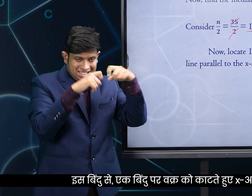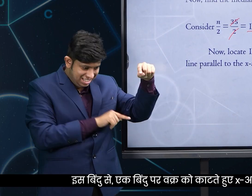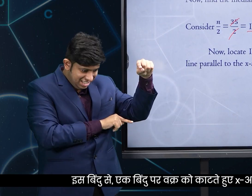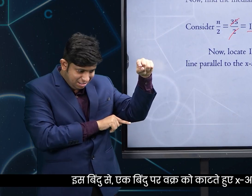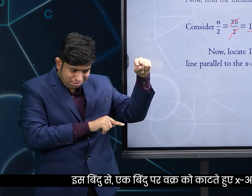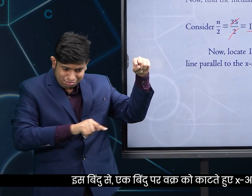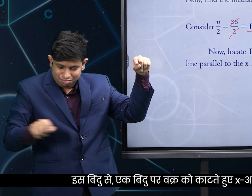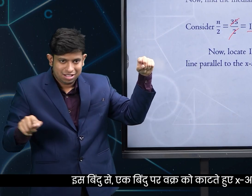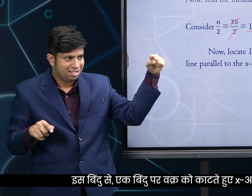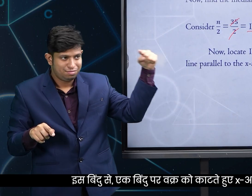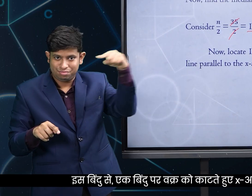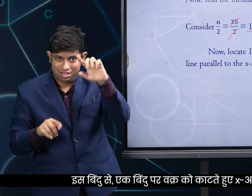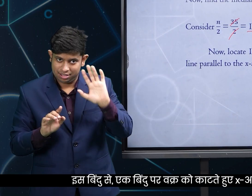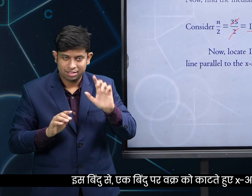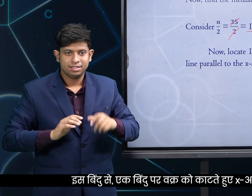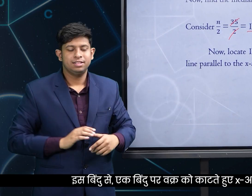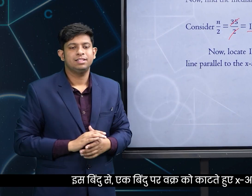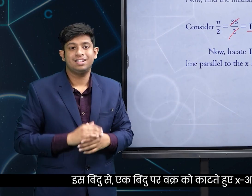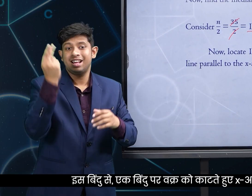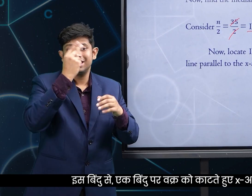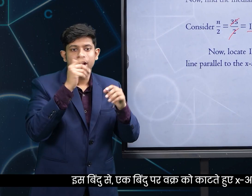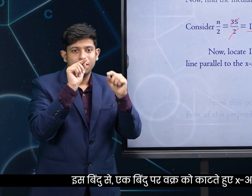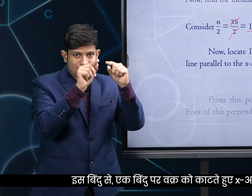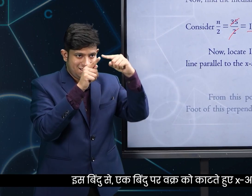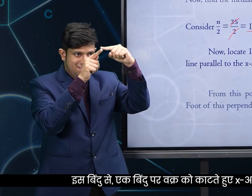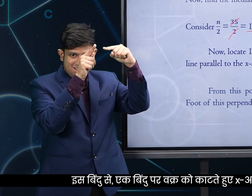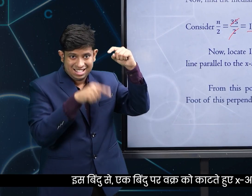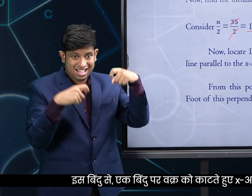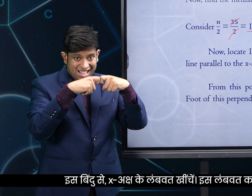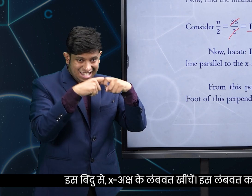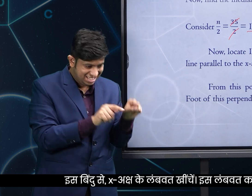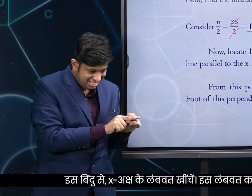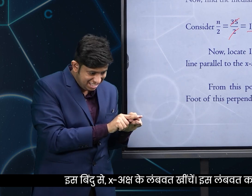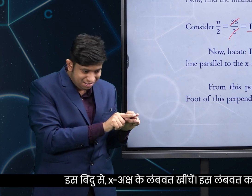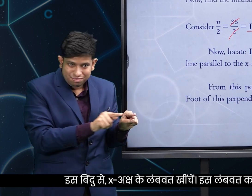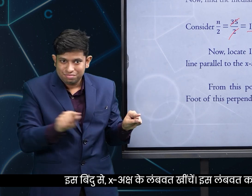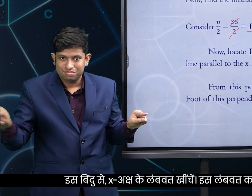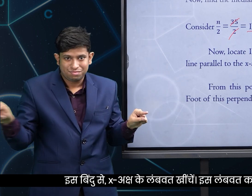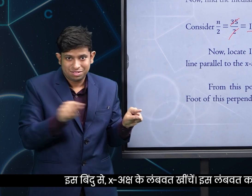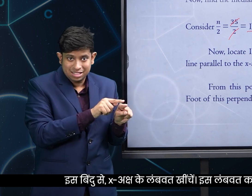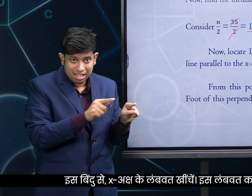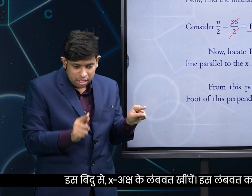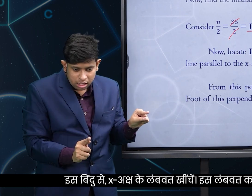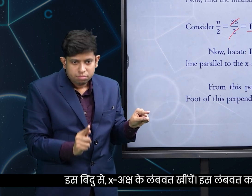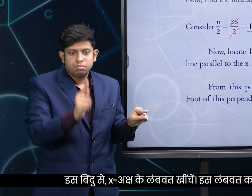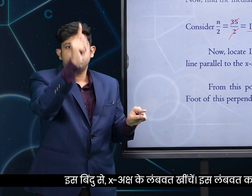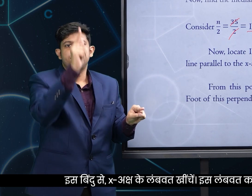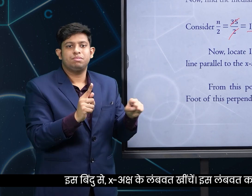हुए x अक्ष के समानांतर एक रेखा खींचे। इस बिंदु से x अक्ष के लंबवत खींचे।